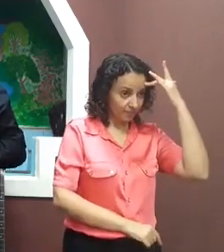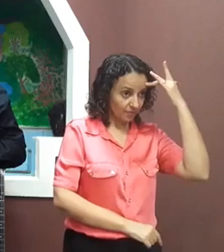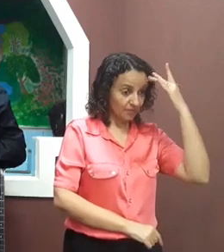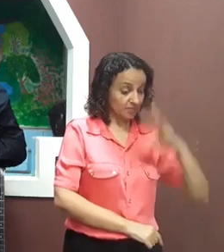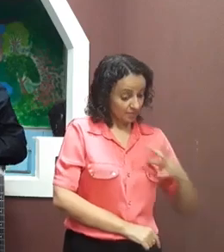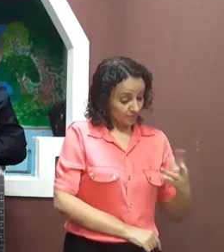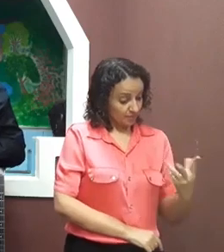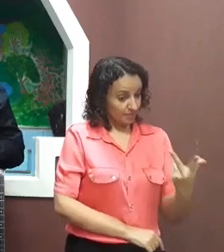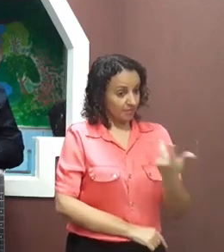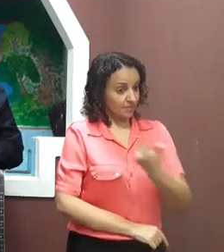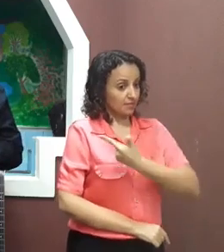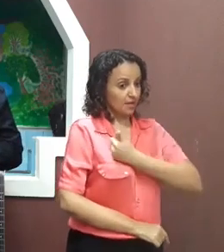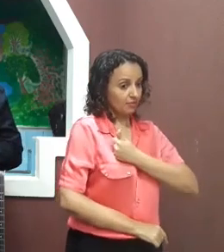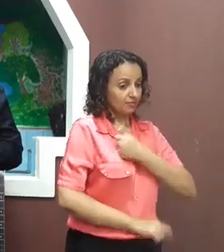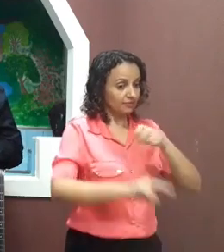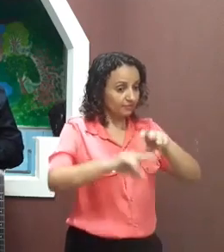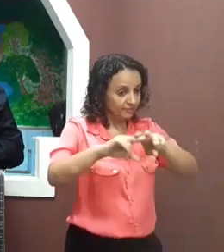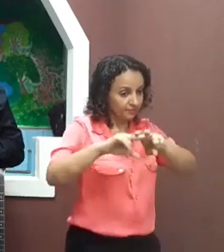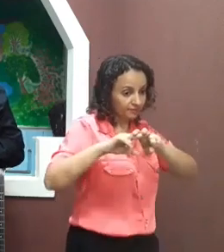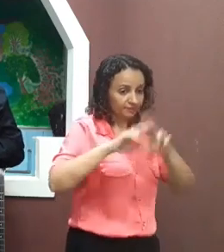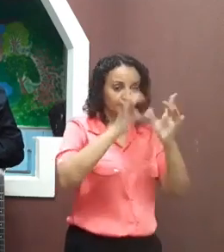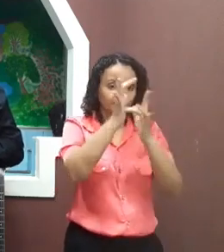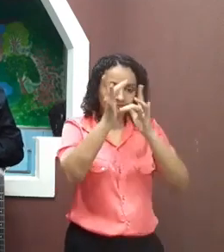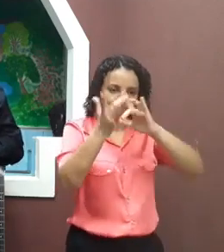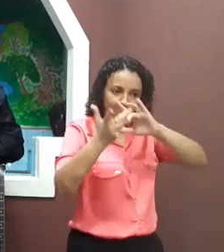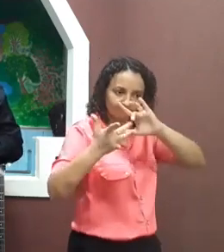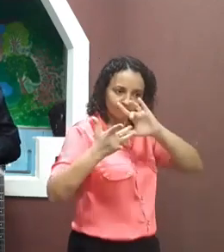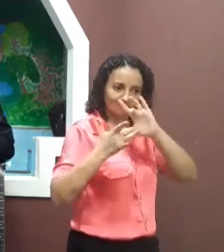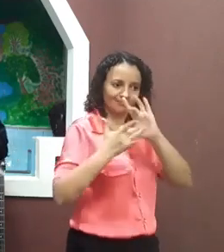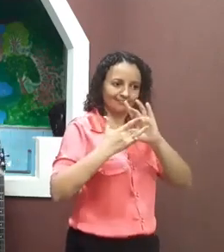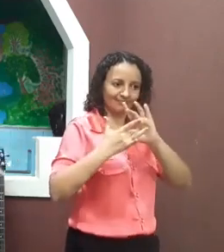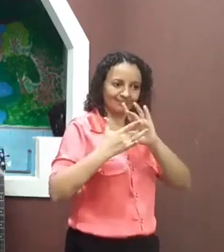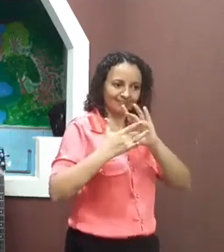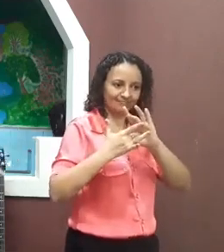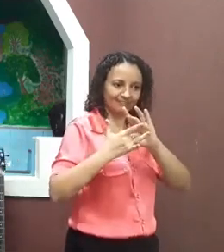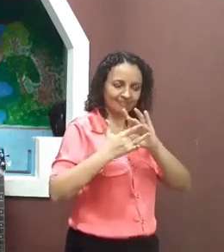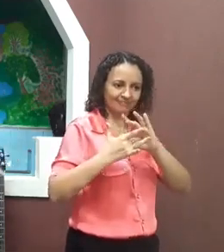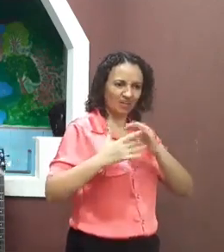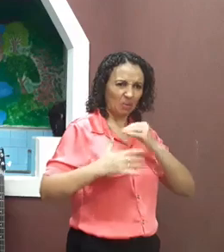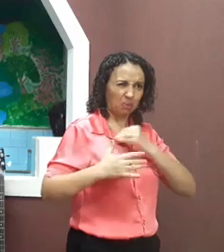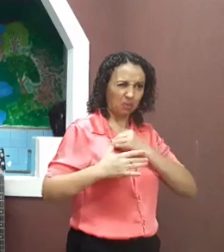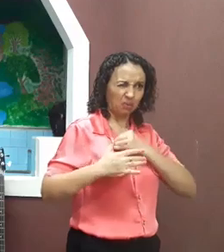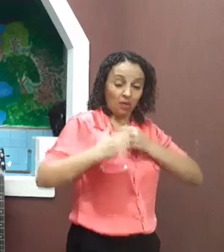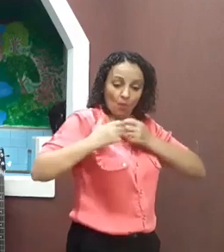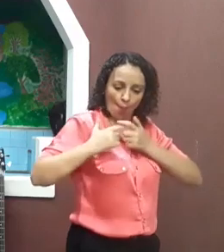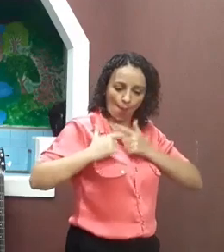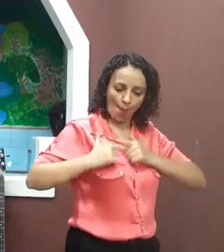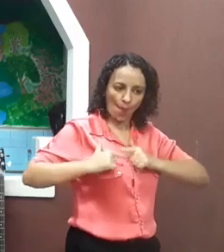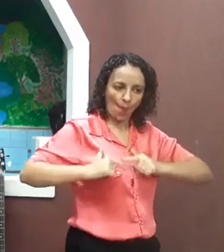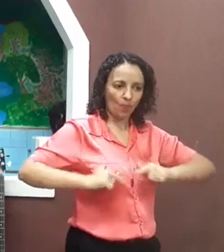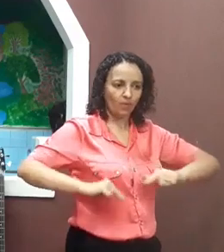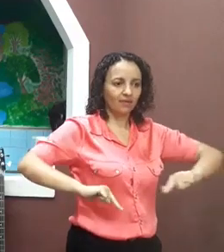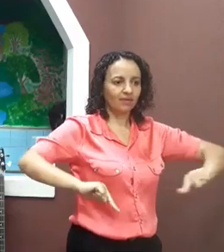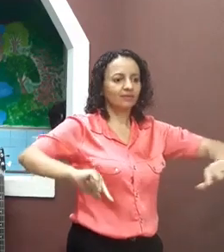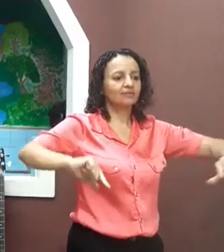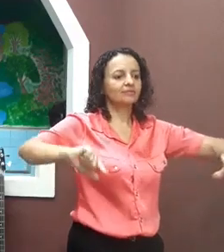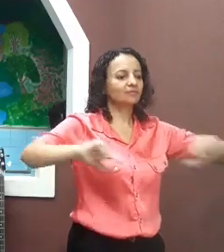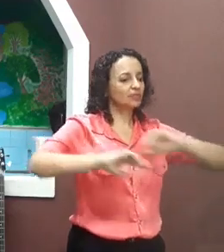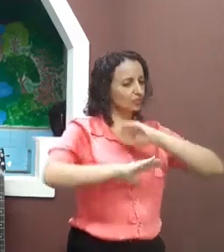Jesus, foram regeneradas por Jesus. E Deus coloca essas pessoas porque é uma